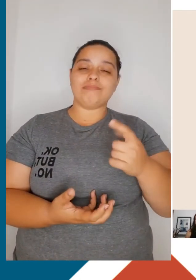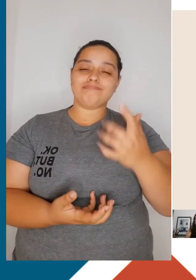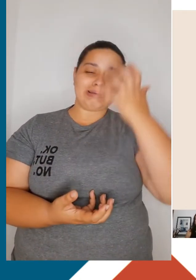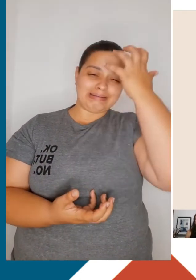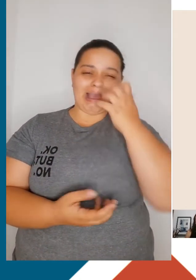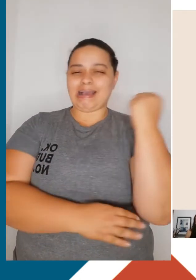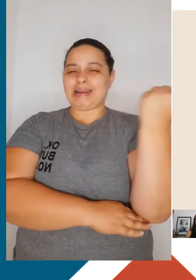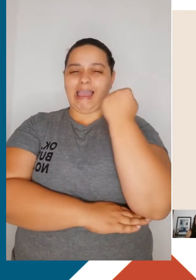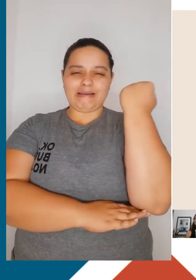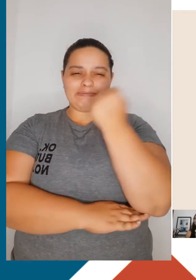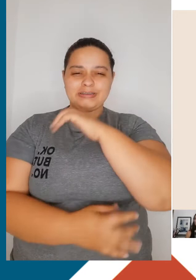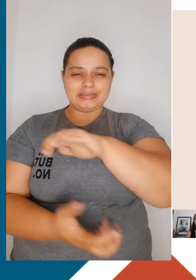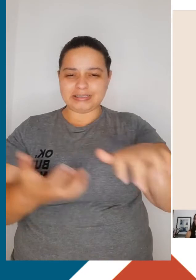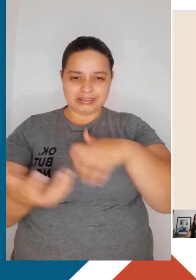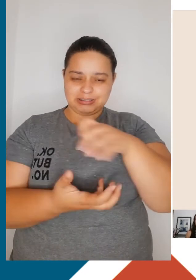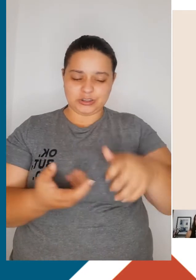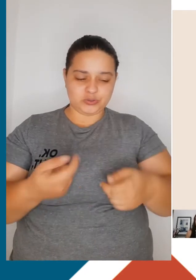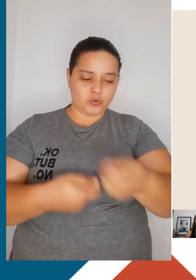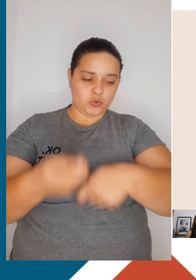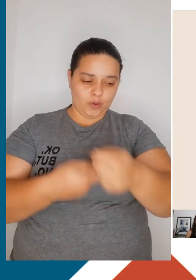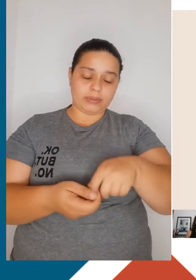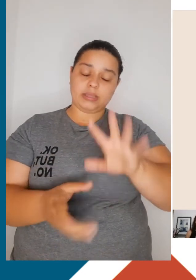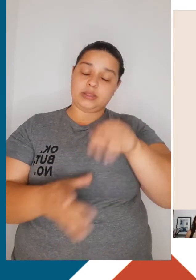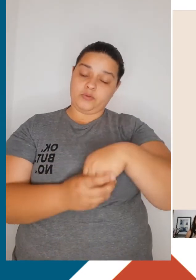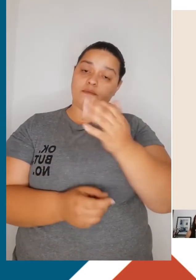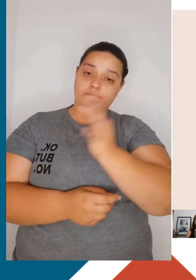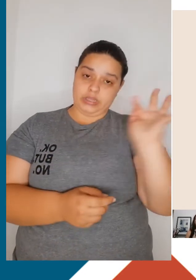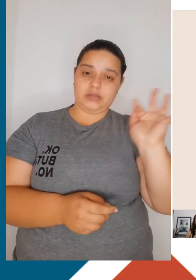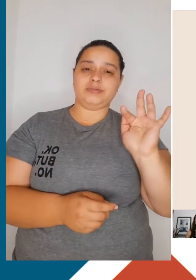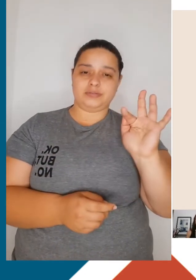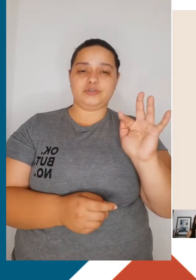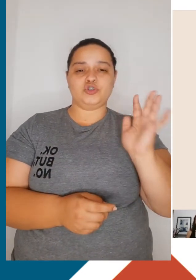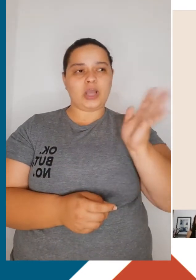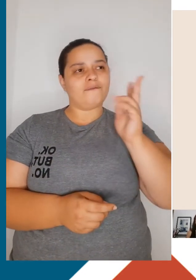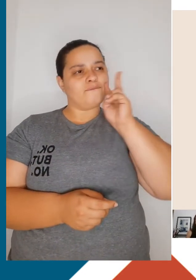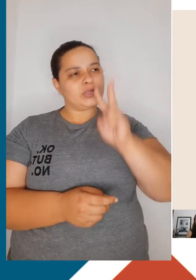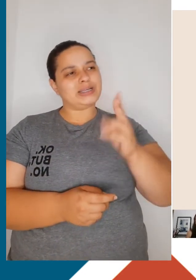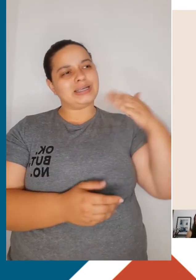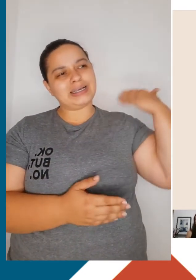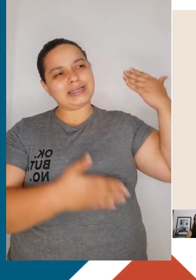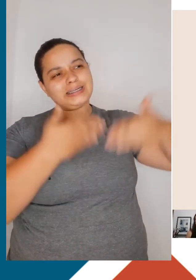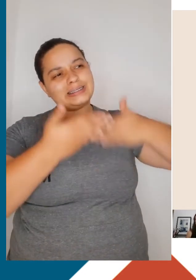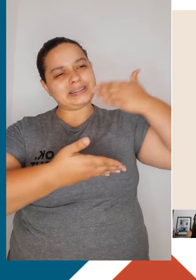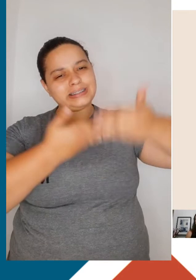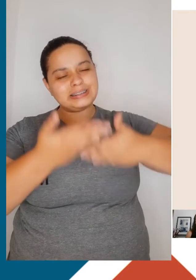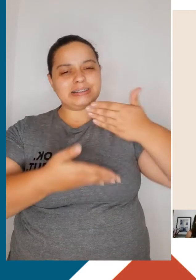crise econômica, né? Ela vai se aprofundar na França. Uma crise que já vinha se arrastando há um bom tempo, em função do quão